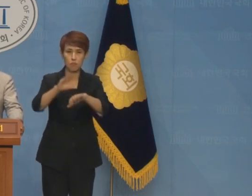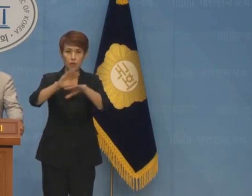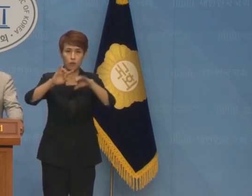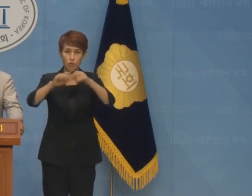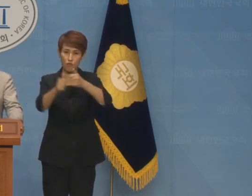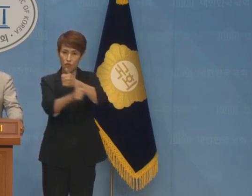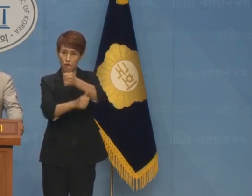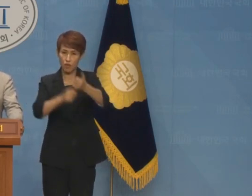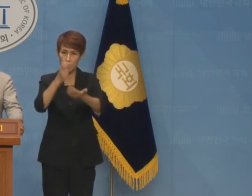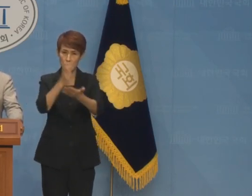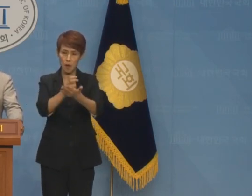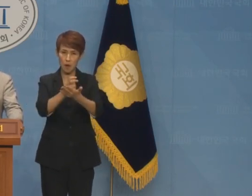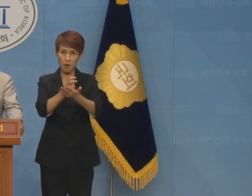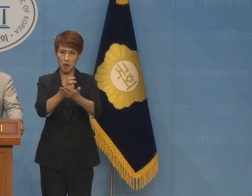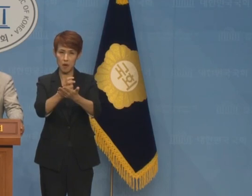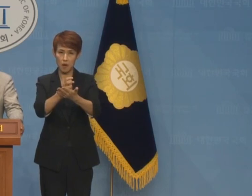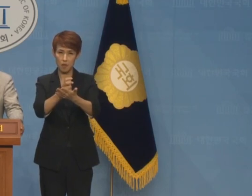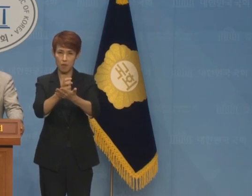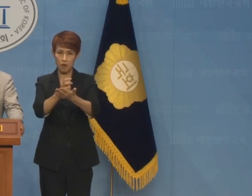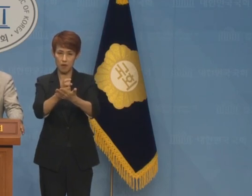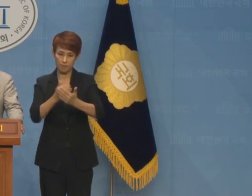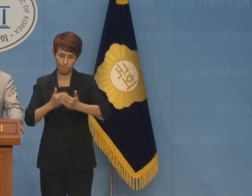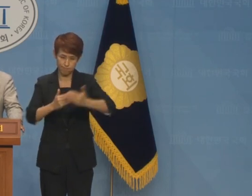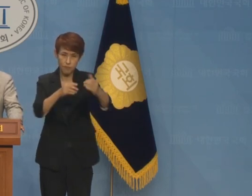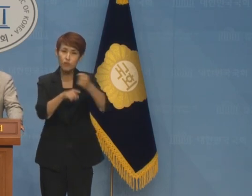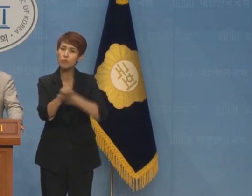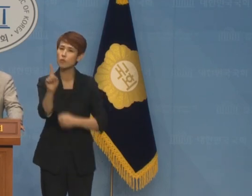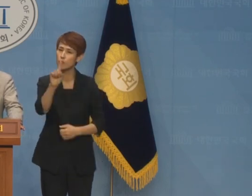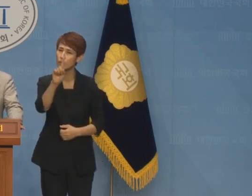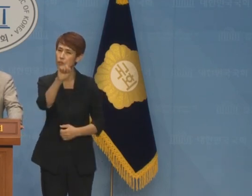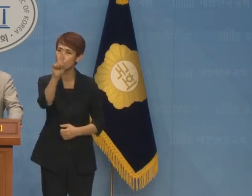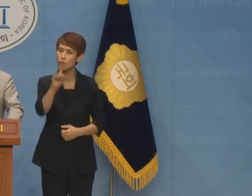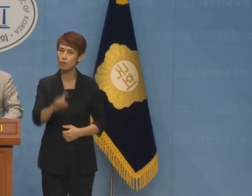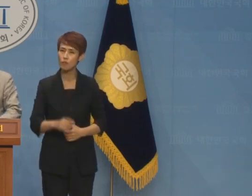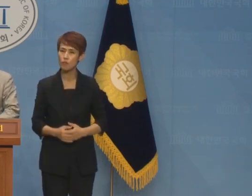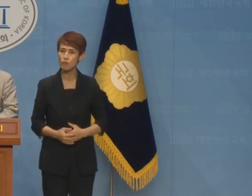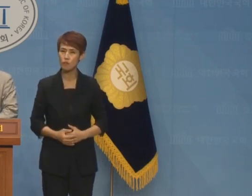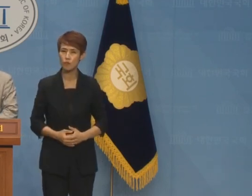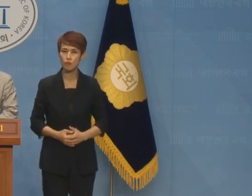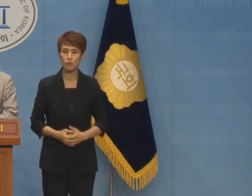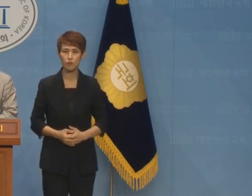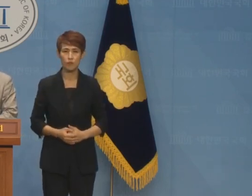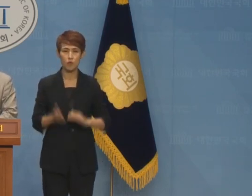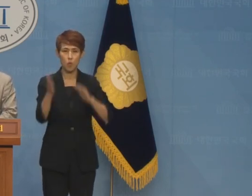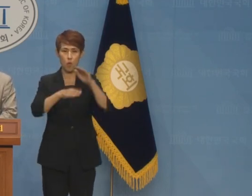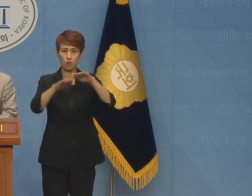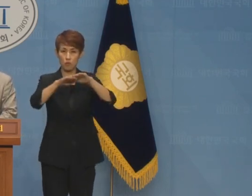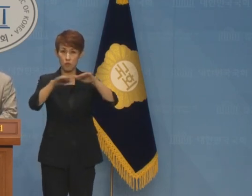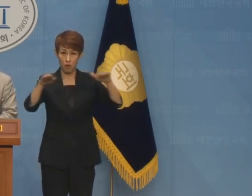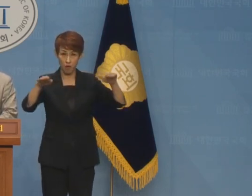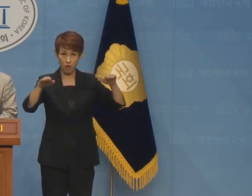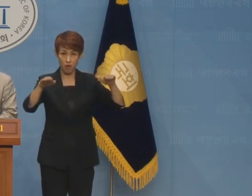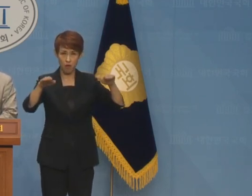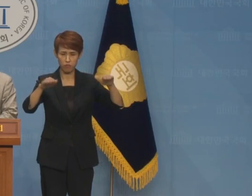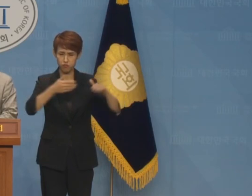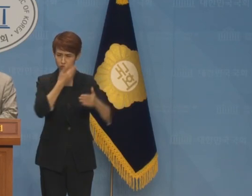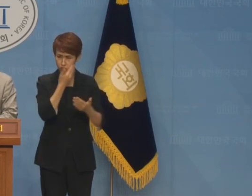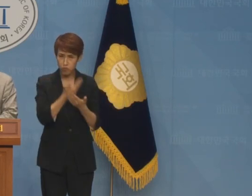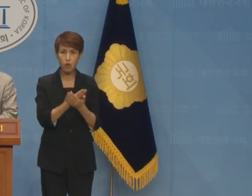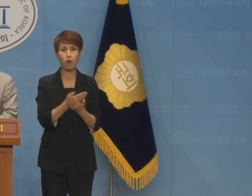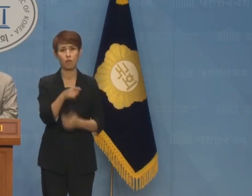위법을 계약에 집착하는 이유는 무엇인가 공정성과 균형이 생명인